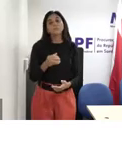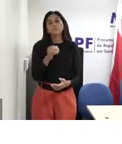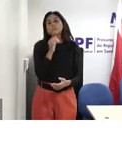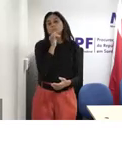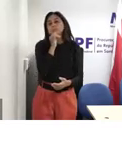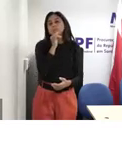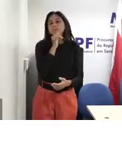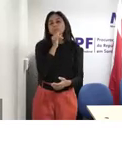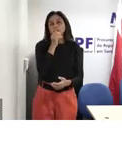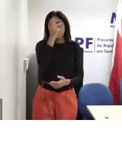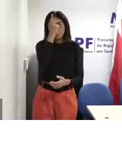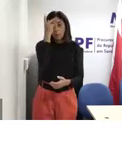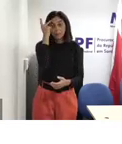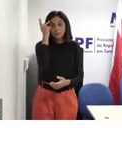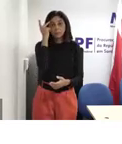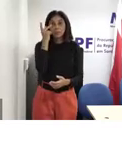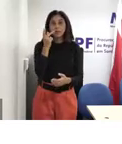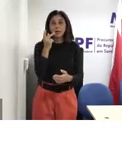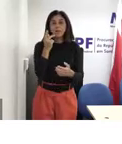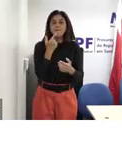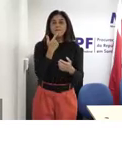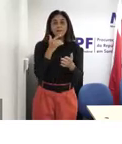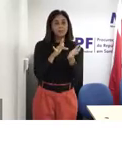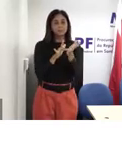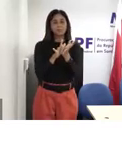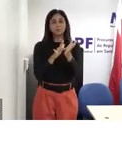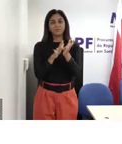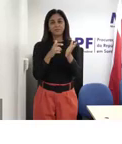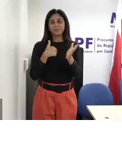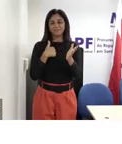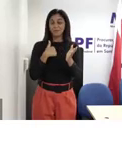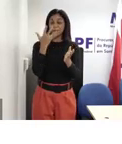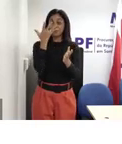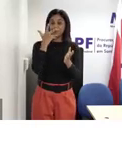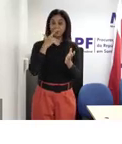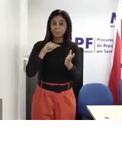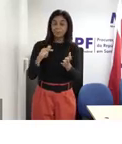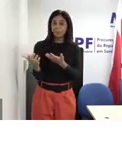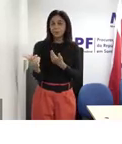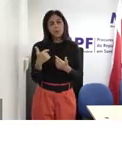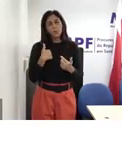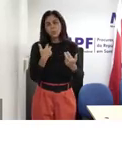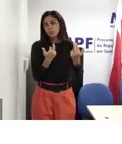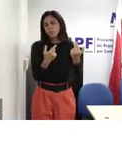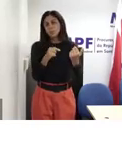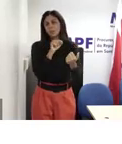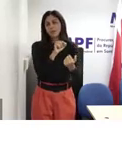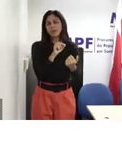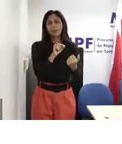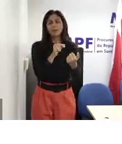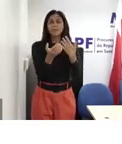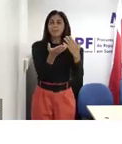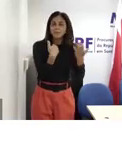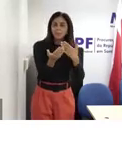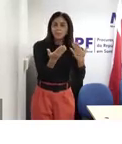pessoa quando ele finge ser criança ou ser adolescente para poder entrar em contato com essas crianças